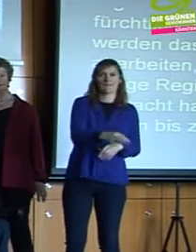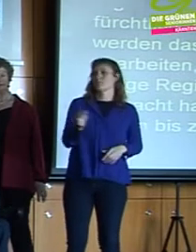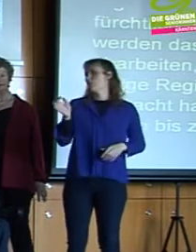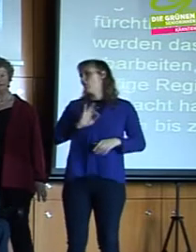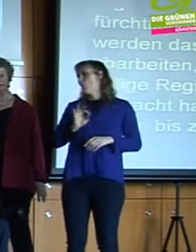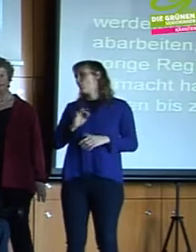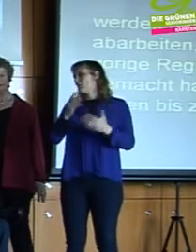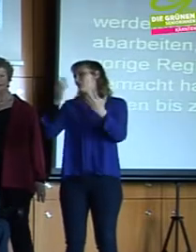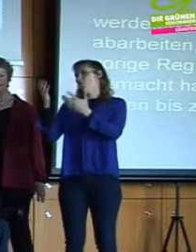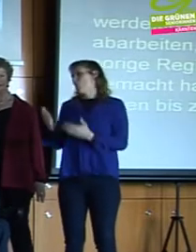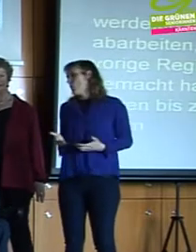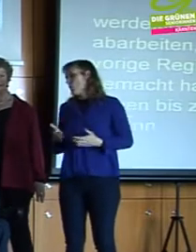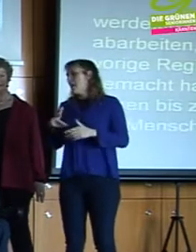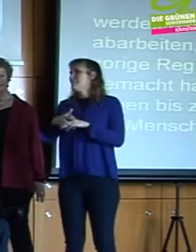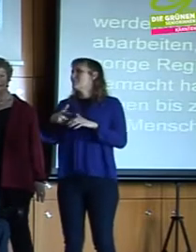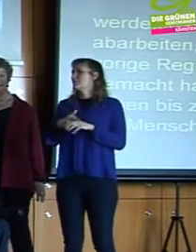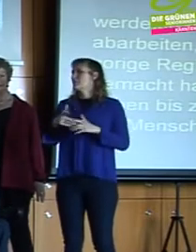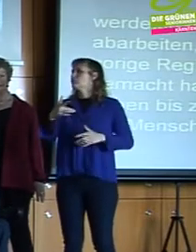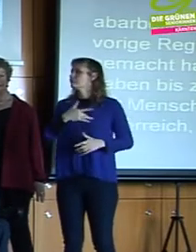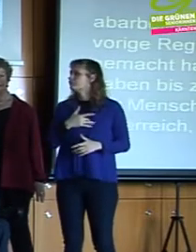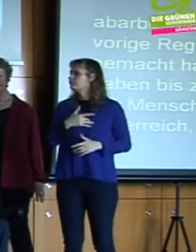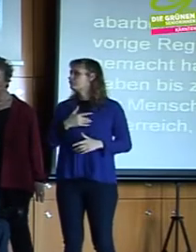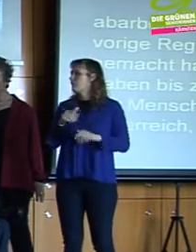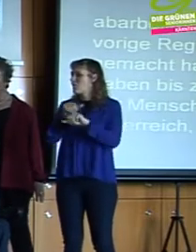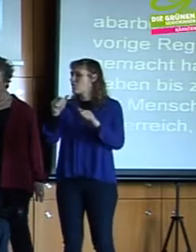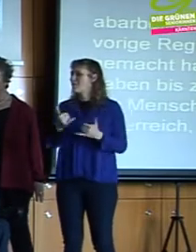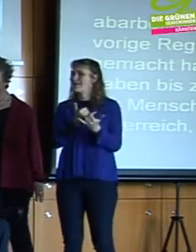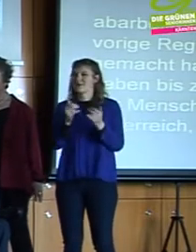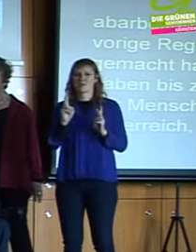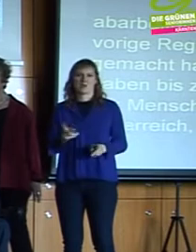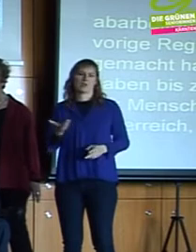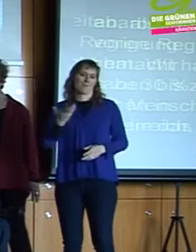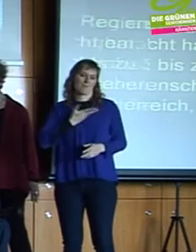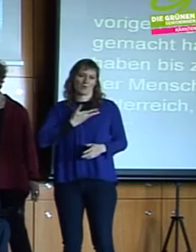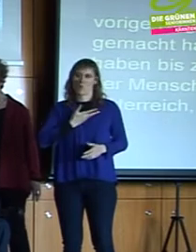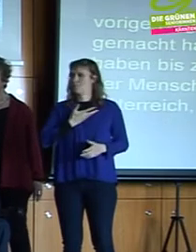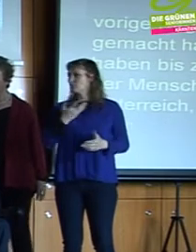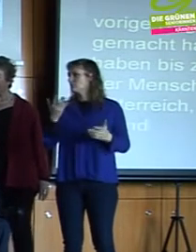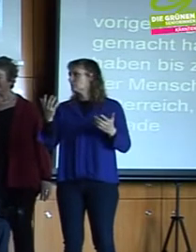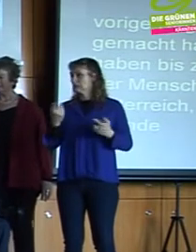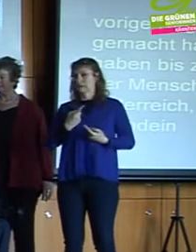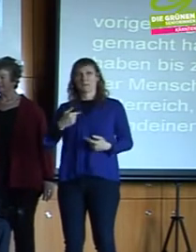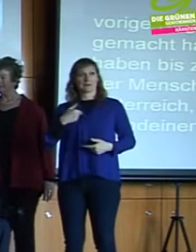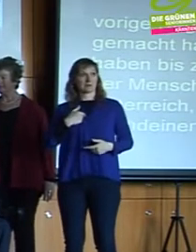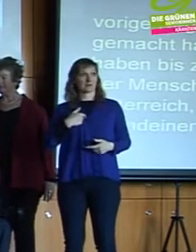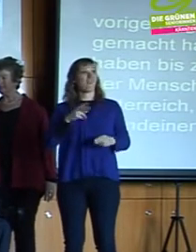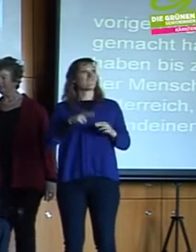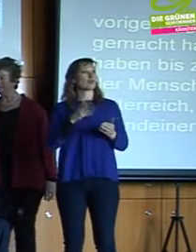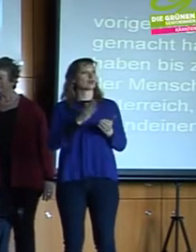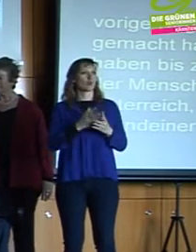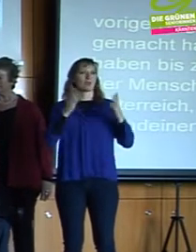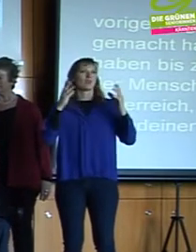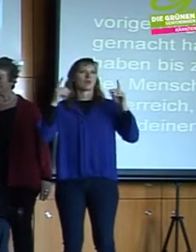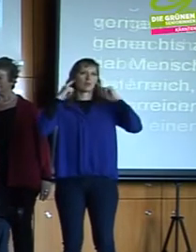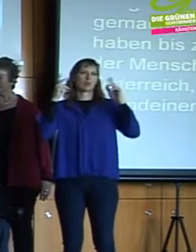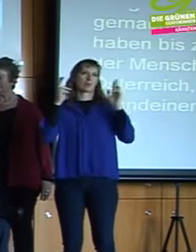oder überhaupt irgendeine Behinderung, die ja jeder in gewisser Weise hat. Ich zum Beispiel bin fast schon stockderisch.